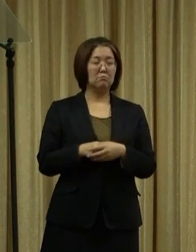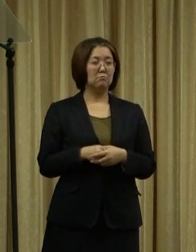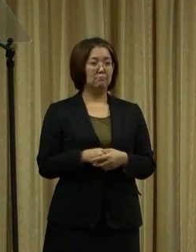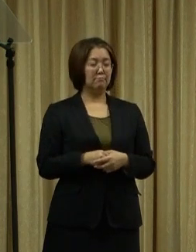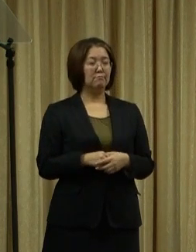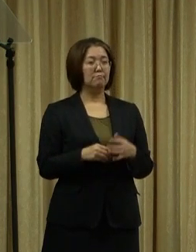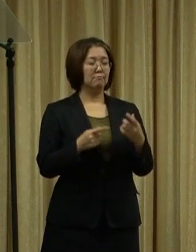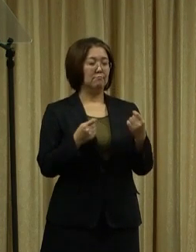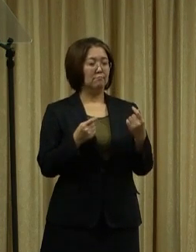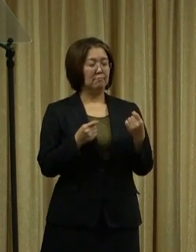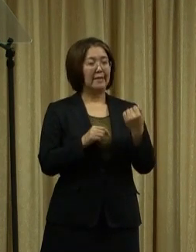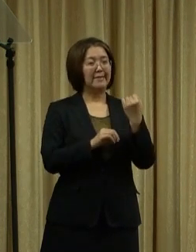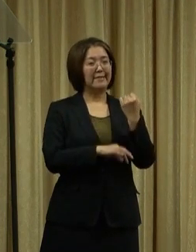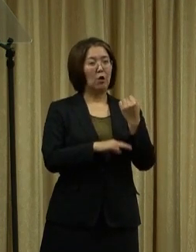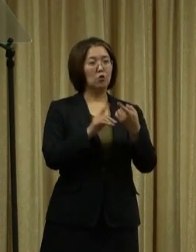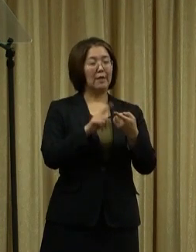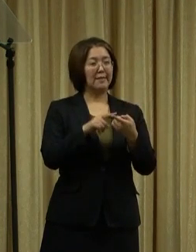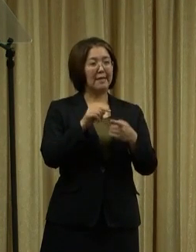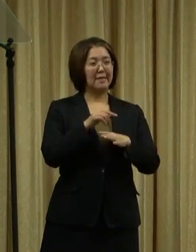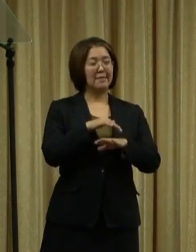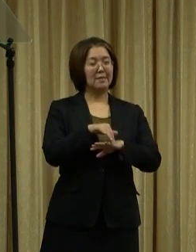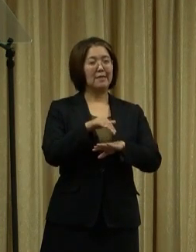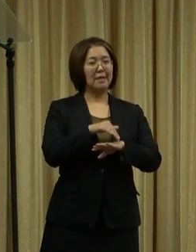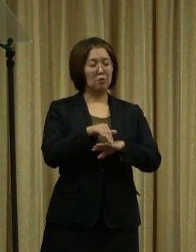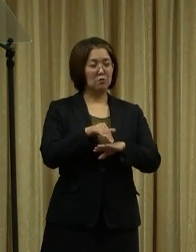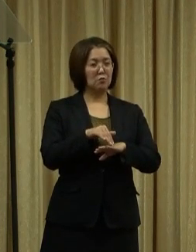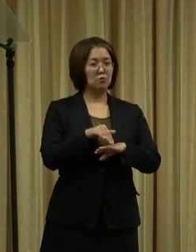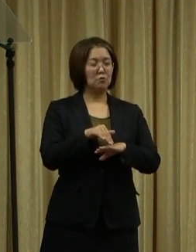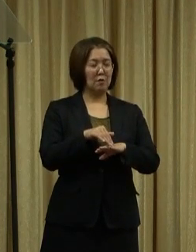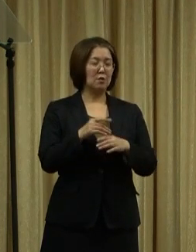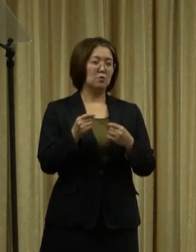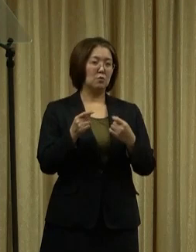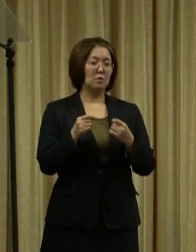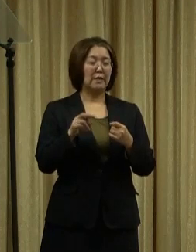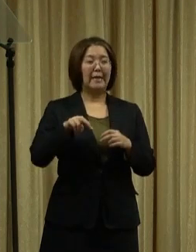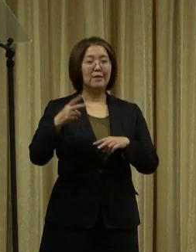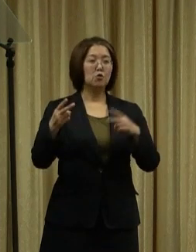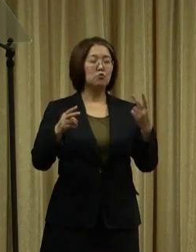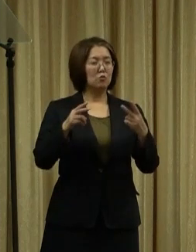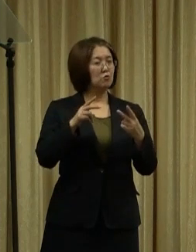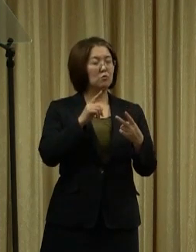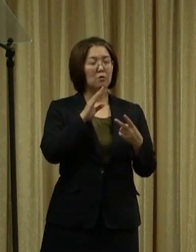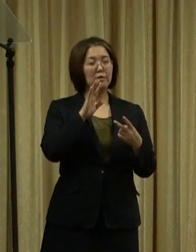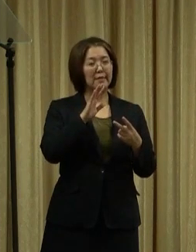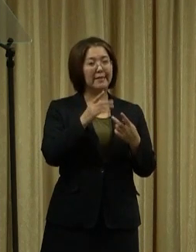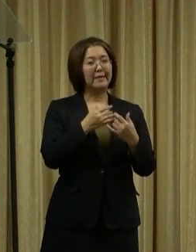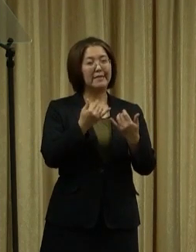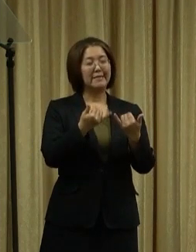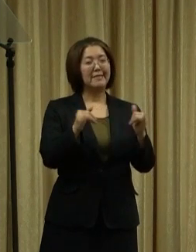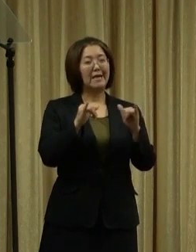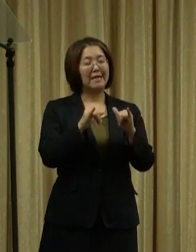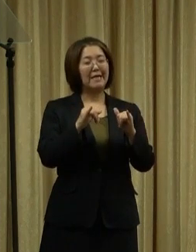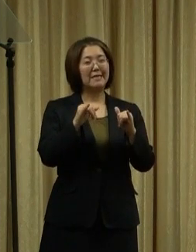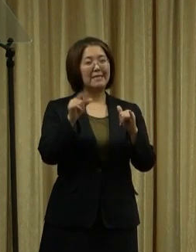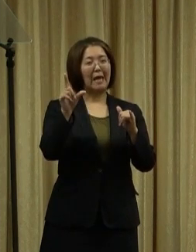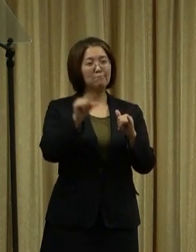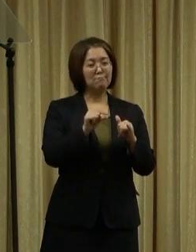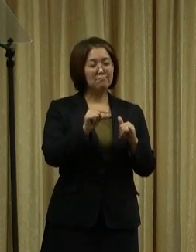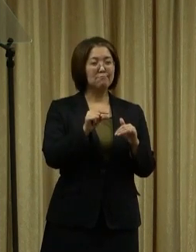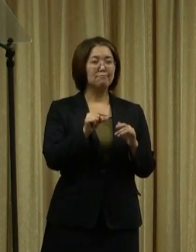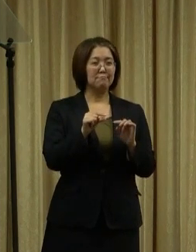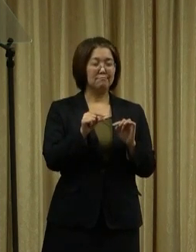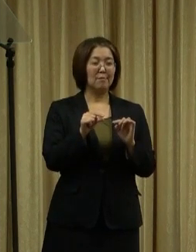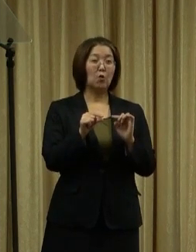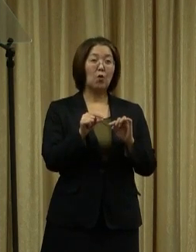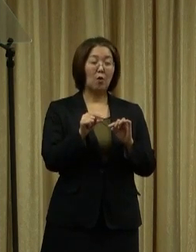な戦略はそれですね。ただ流出とは我々は言ってないので、結果的に社会原理になってますねということ、これ